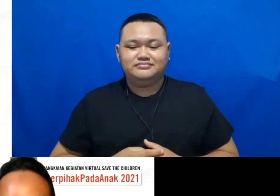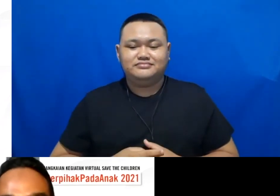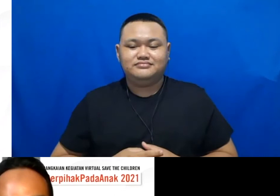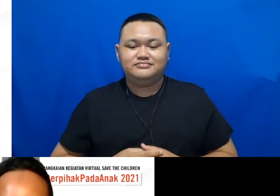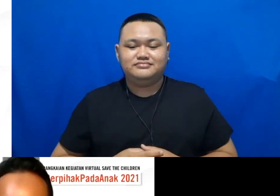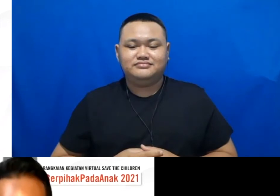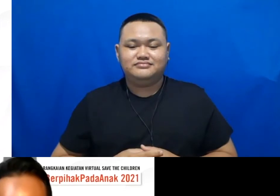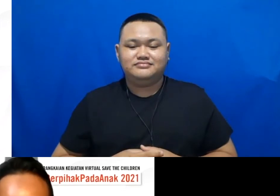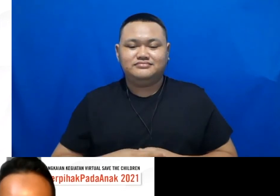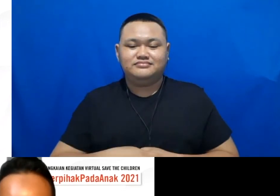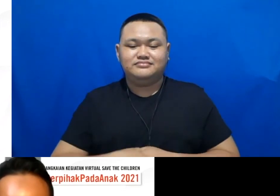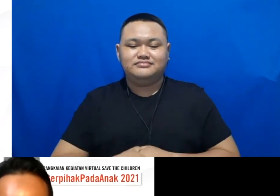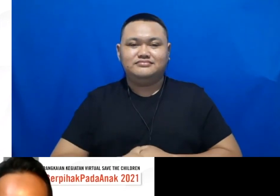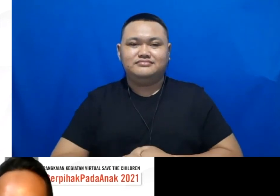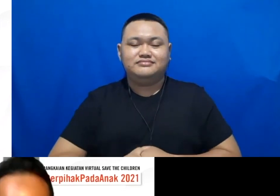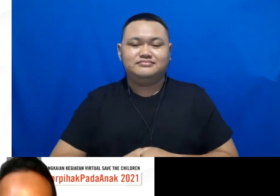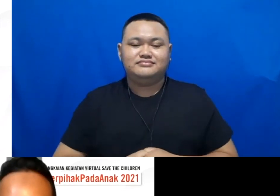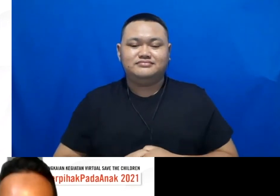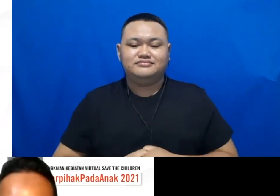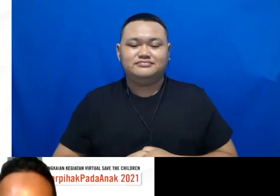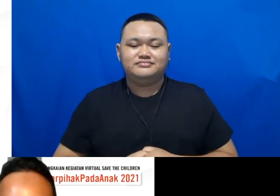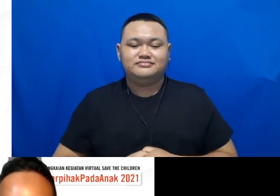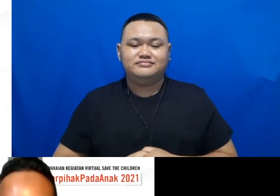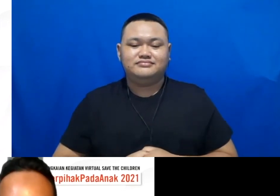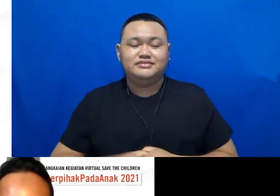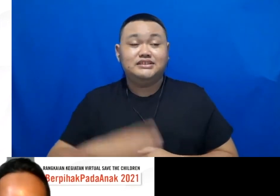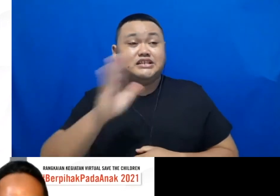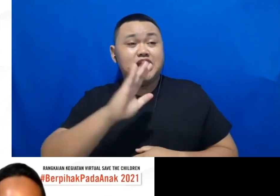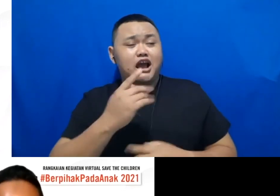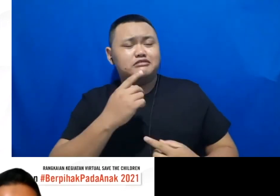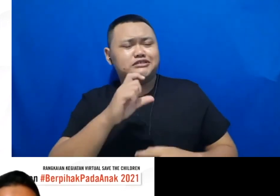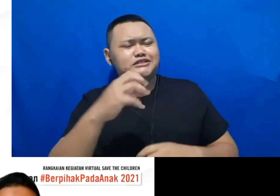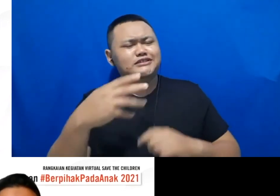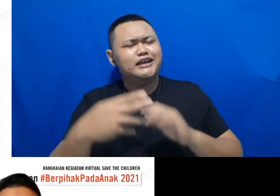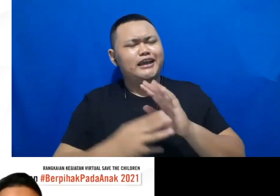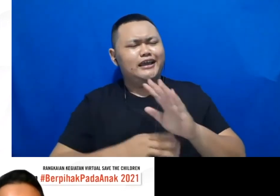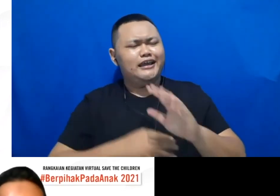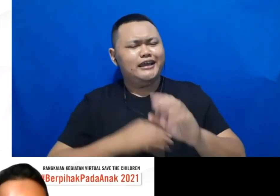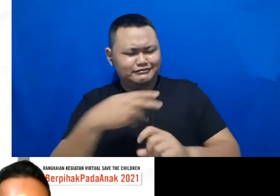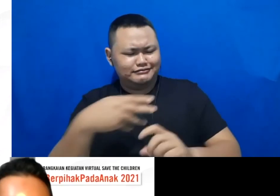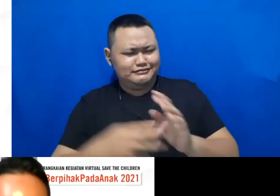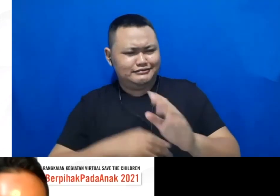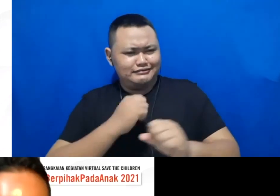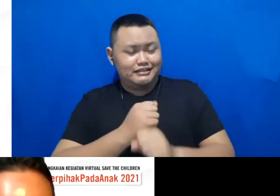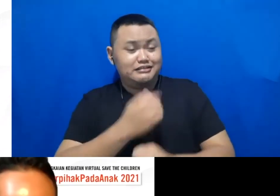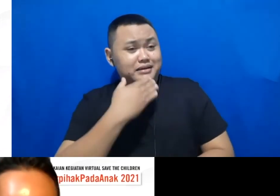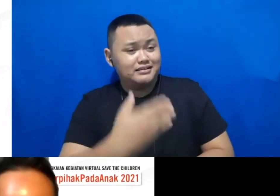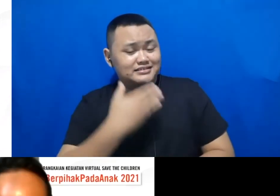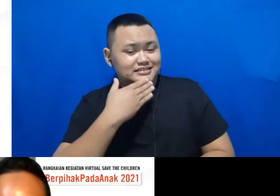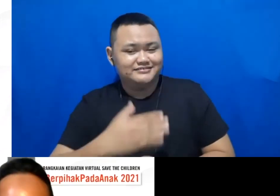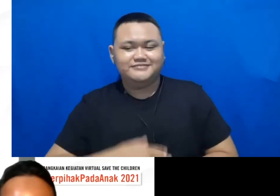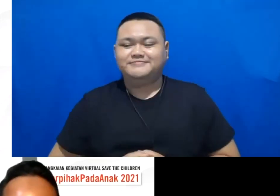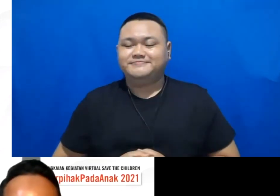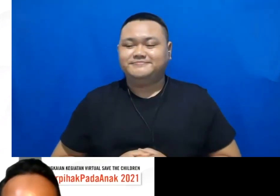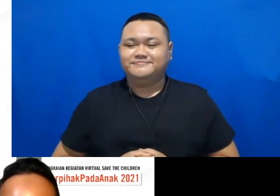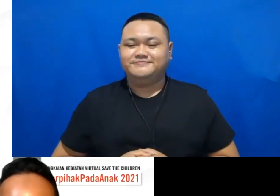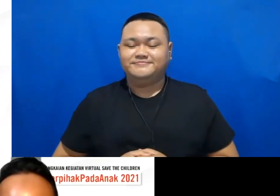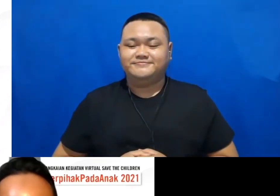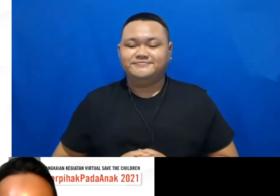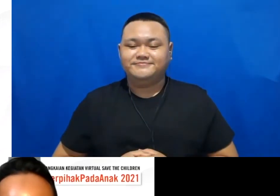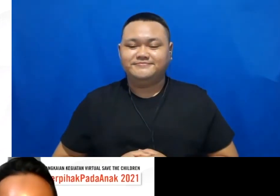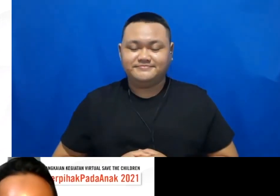2 Cianjur, yaitu Pak Tono, terkait dengan kebijakan-kebijakan di sekolahnya. Nah, barangkali di sini